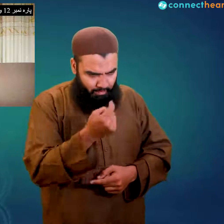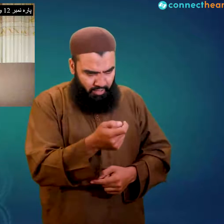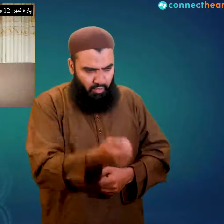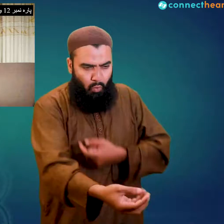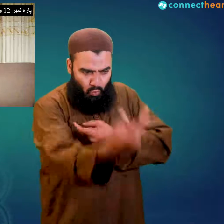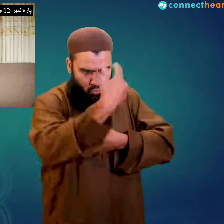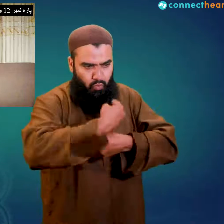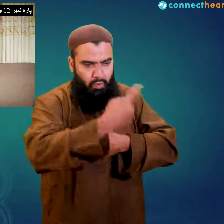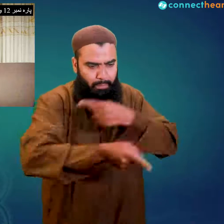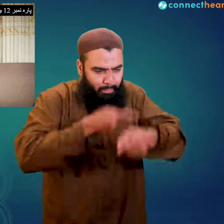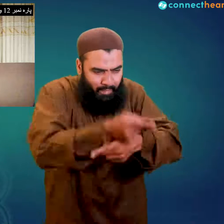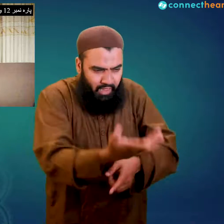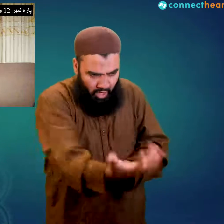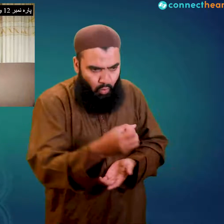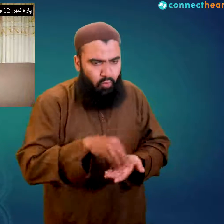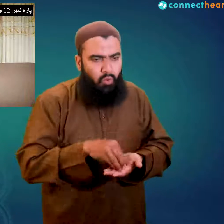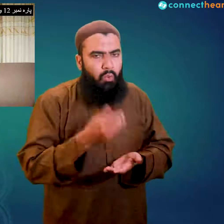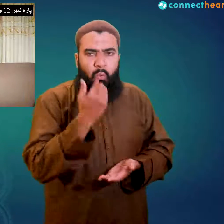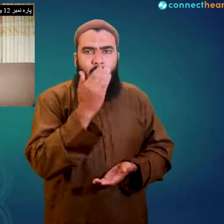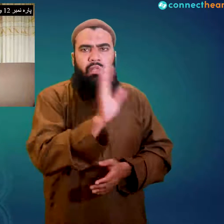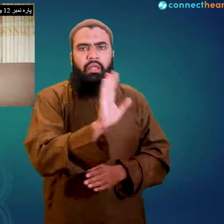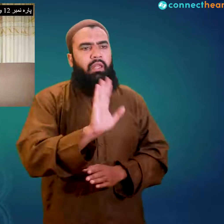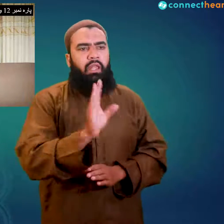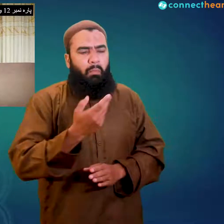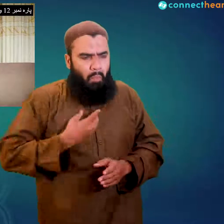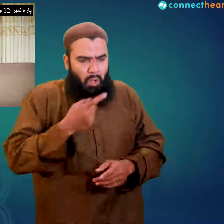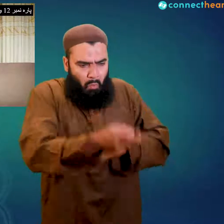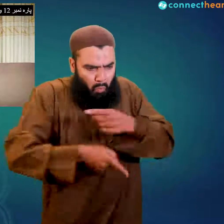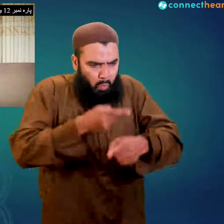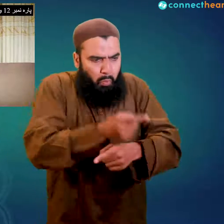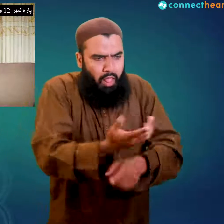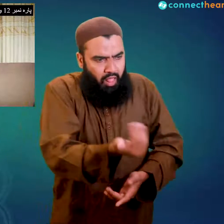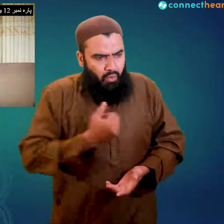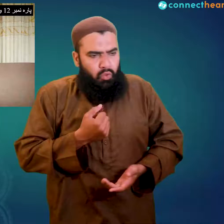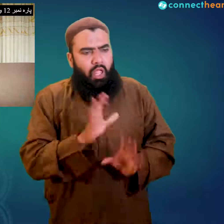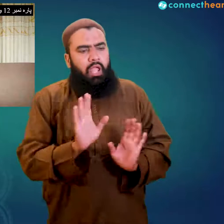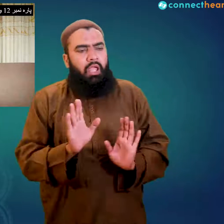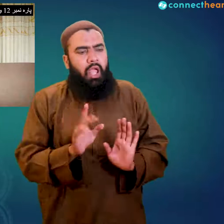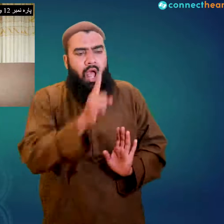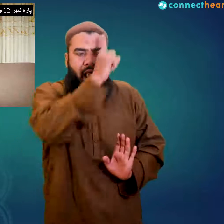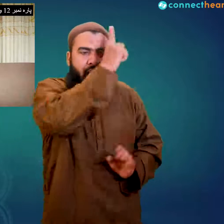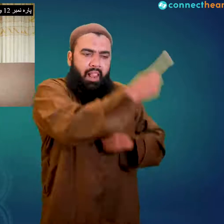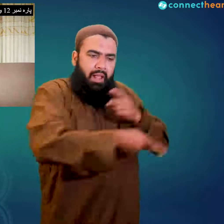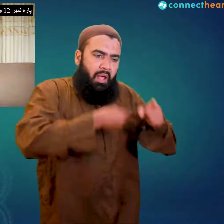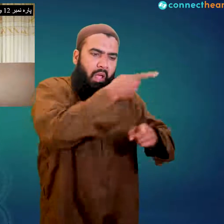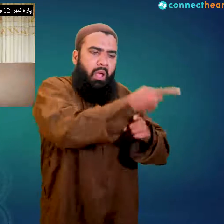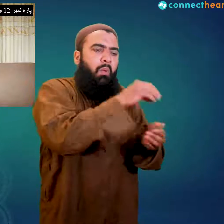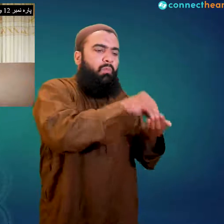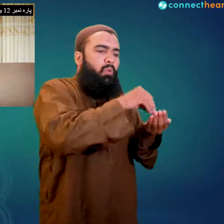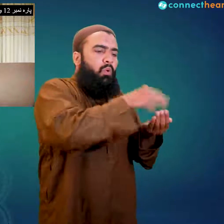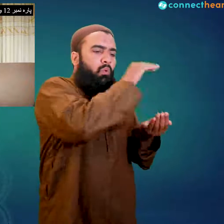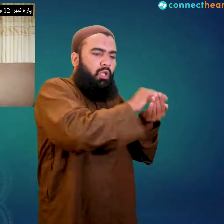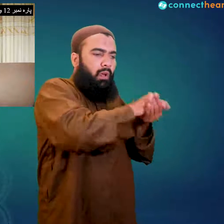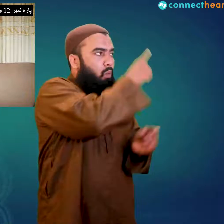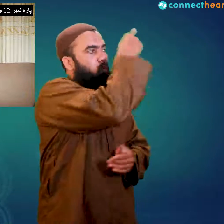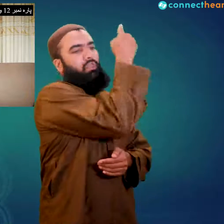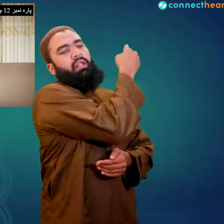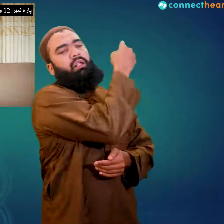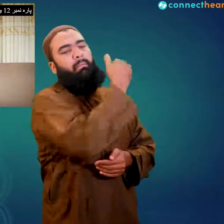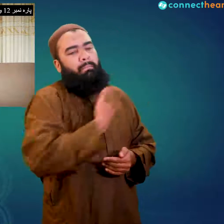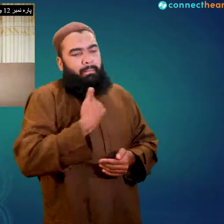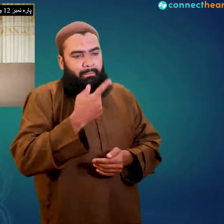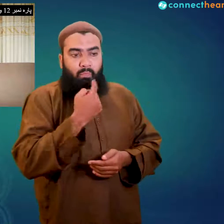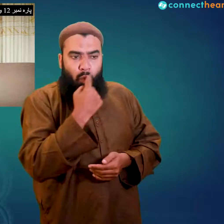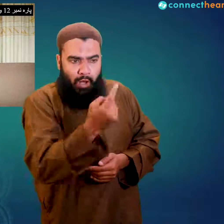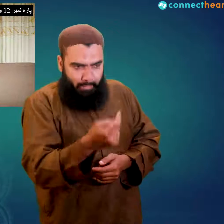ان اجریہ الا علی اللہ، اس کا اجر، اس محنت کا اجر ہمارا اللہ کے پاس ہے، ہم تم سے اس کا کوئی معاوضہ، کوئی